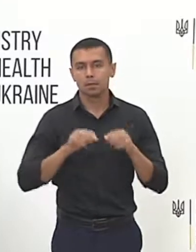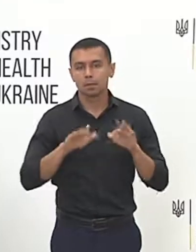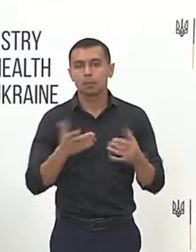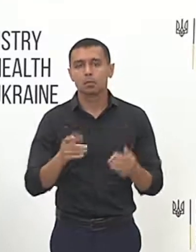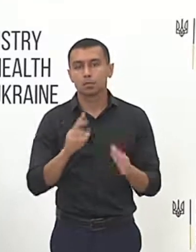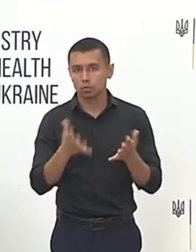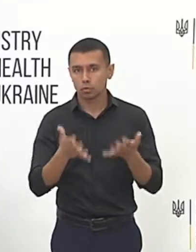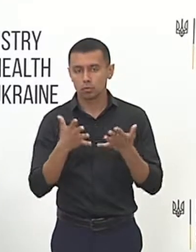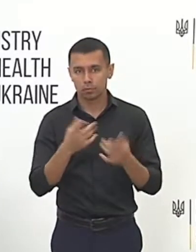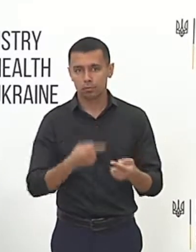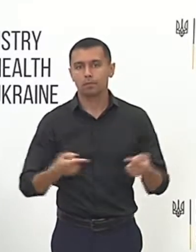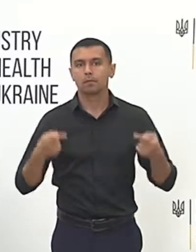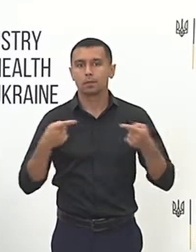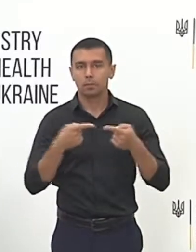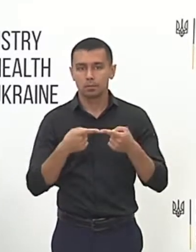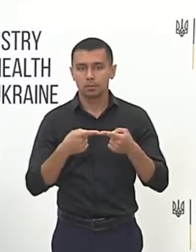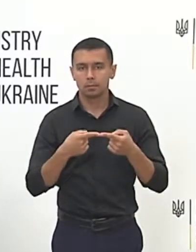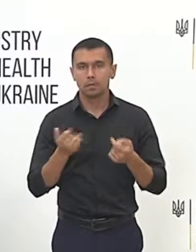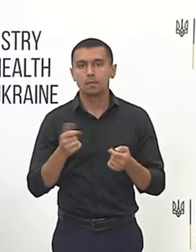які чітко